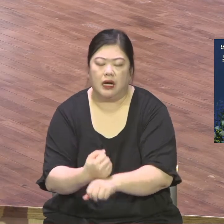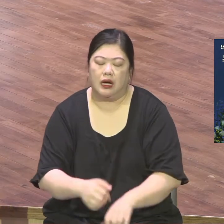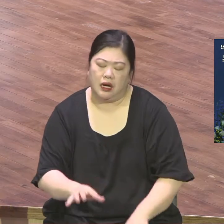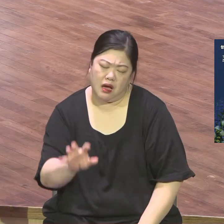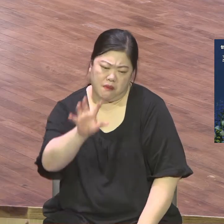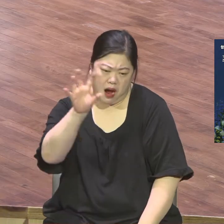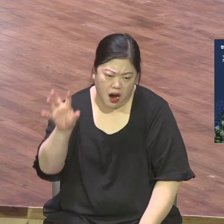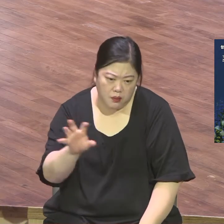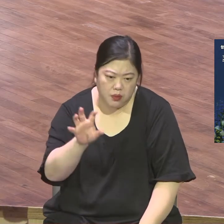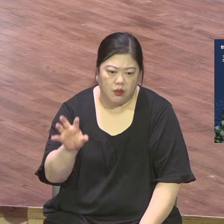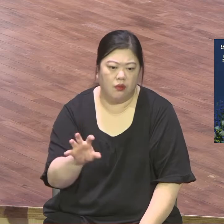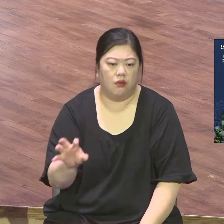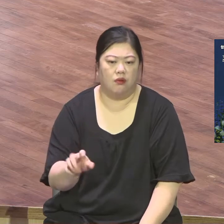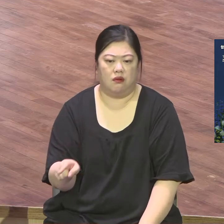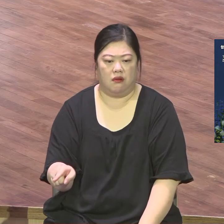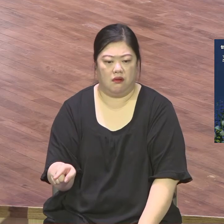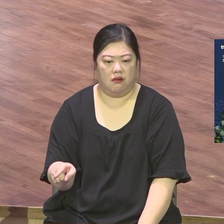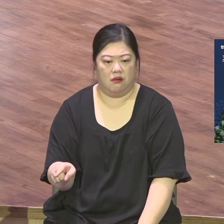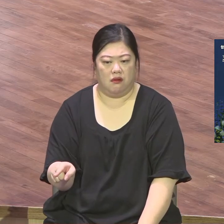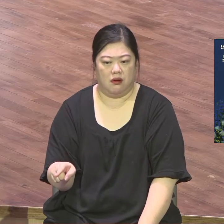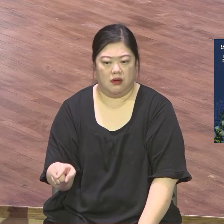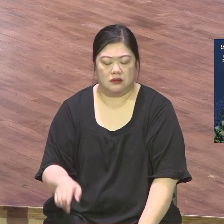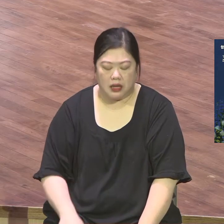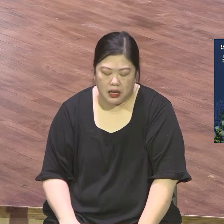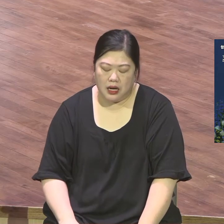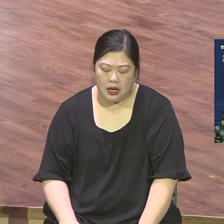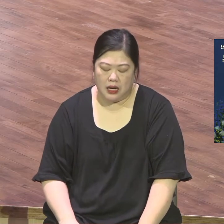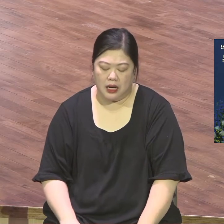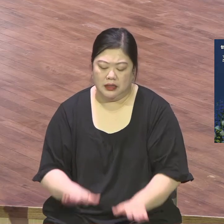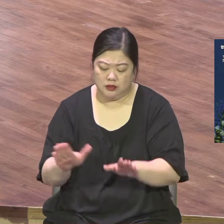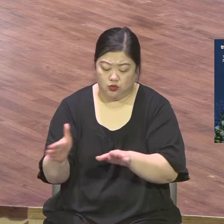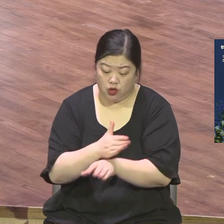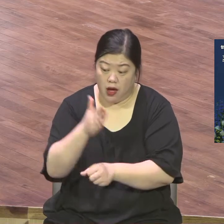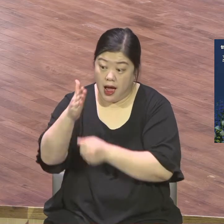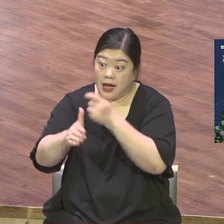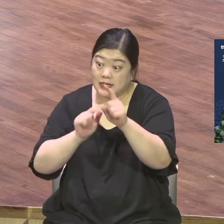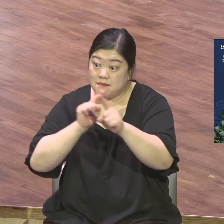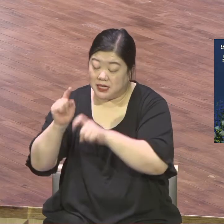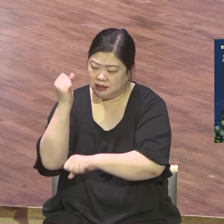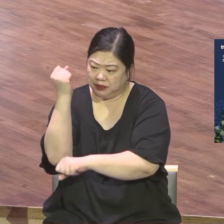하나님의 말씀입니다. 하나님의 말씀이 내 중심이 돼야 되는데